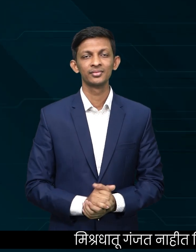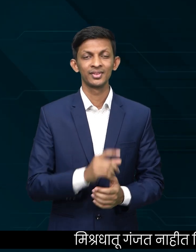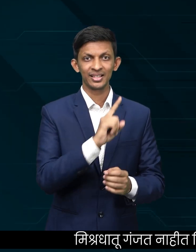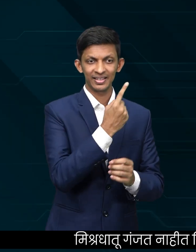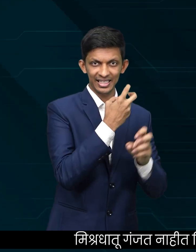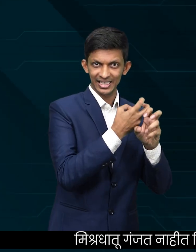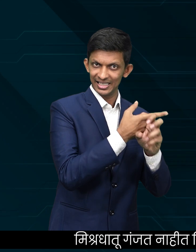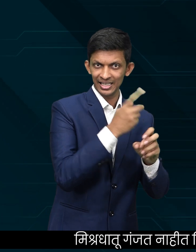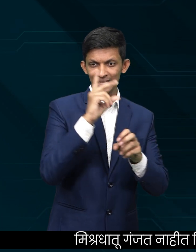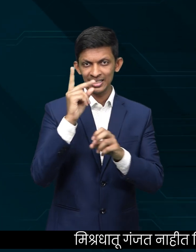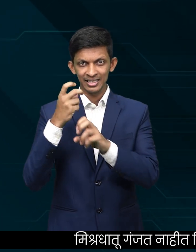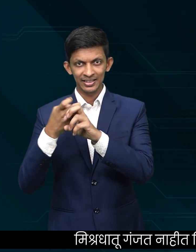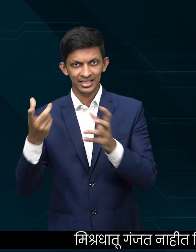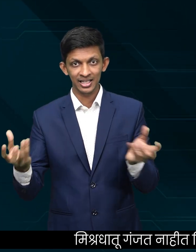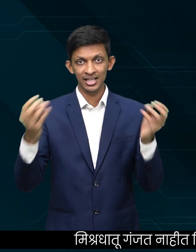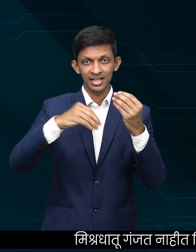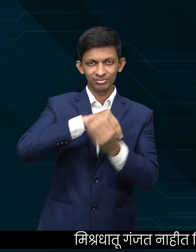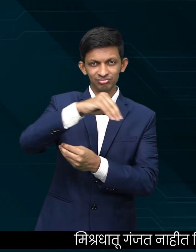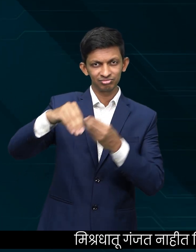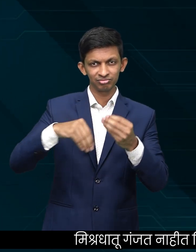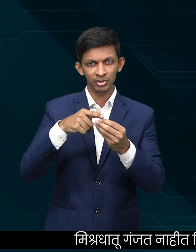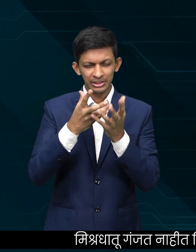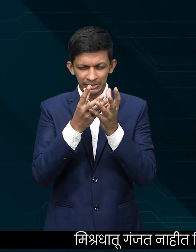मिश्रधातू गंजत नाही किंवा फारच कमी प्रमाणात गंजतात.